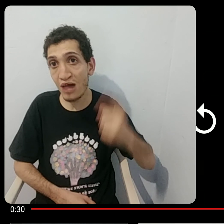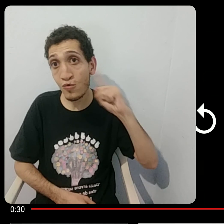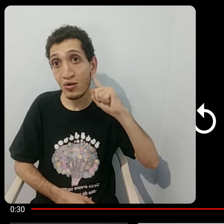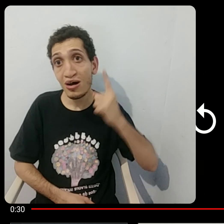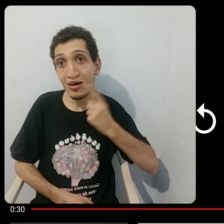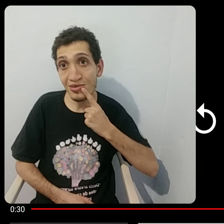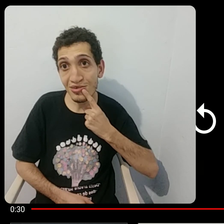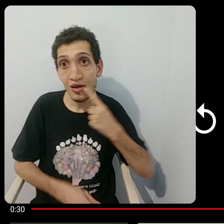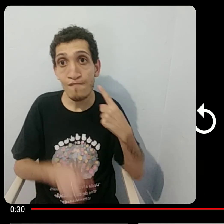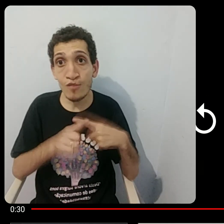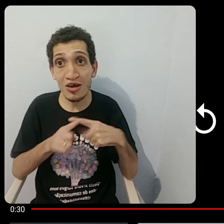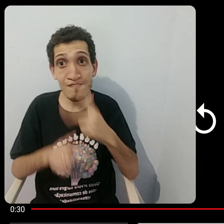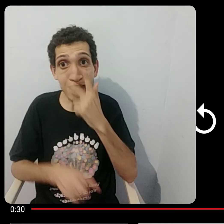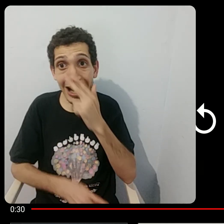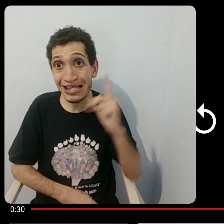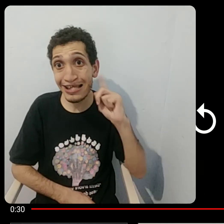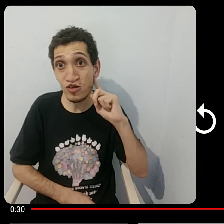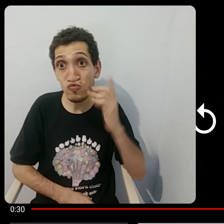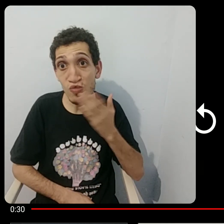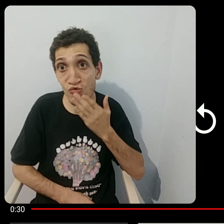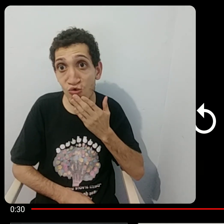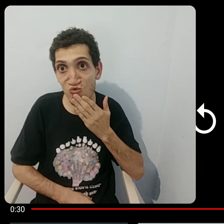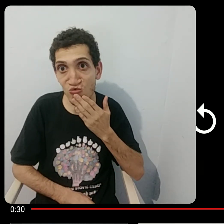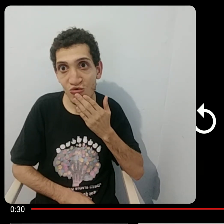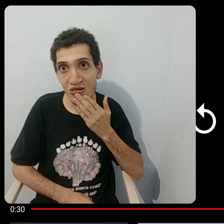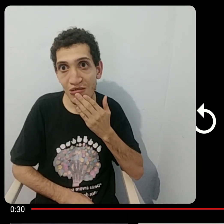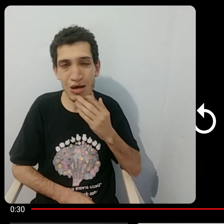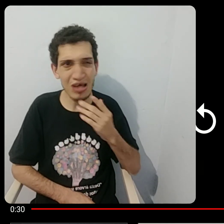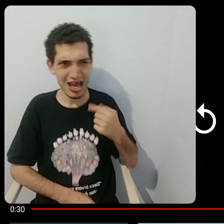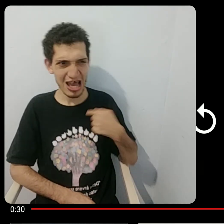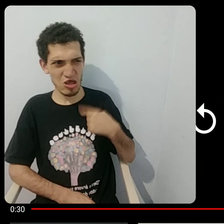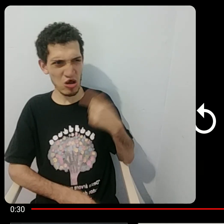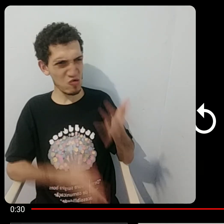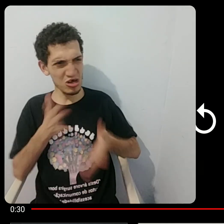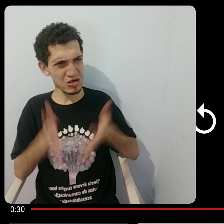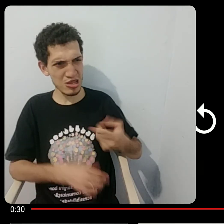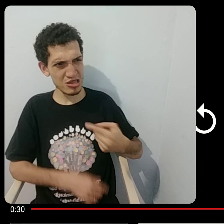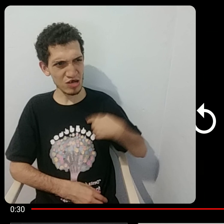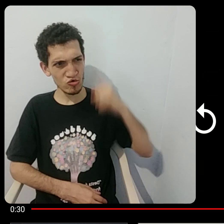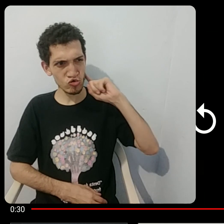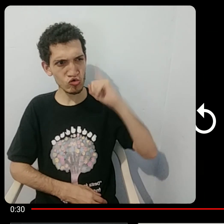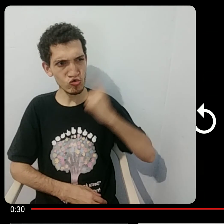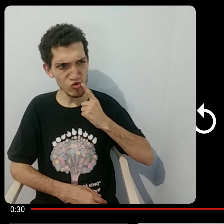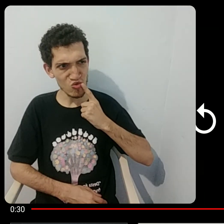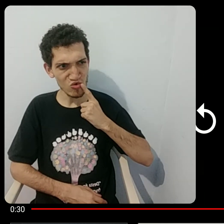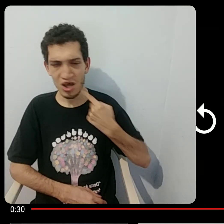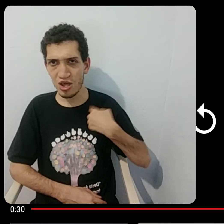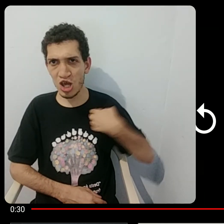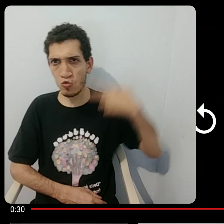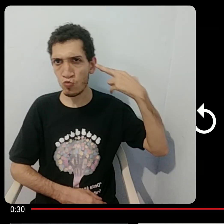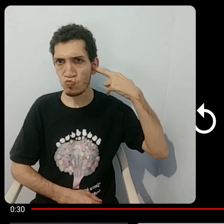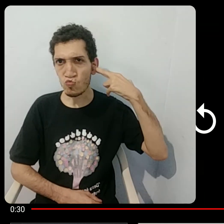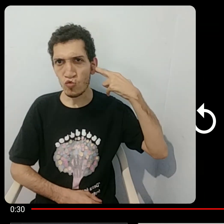sinal assim. Porque parece que é surdo mudo. Eu não vou sinalizar que eu sou surdo.